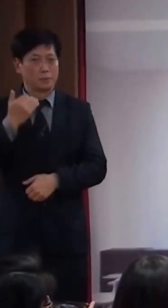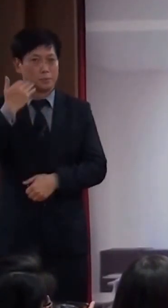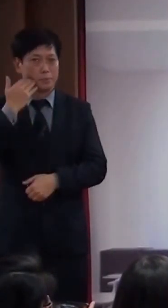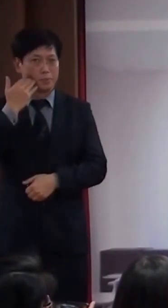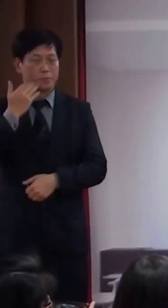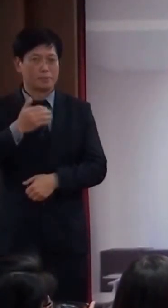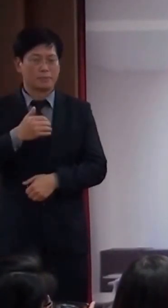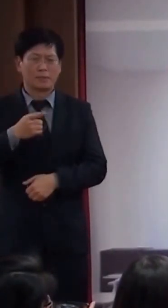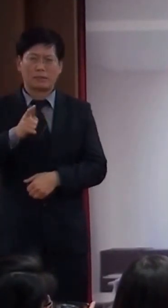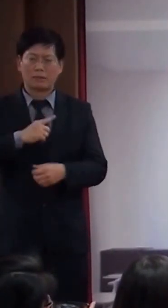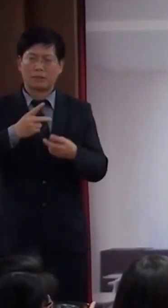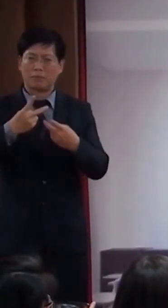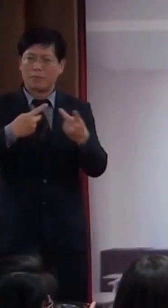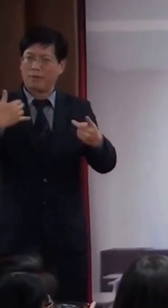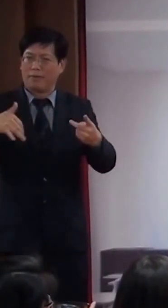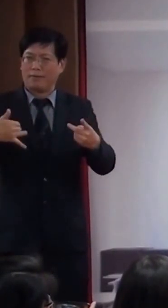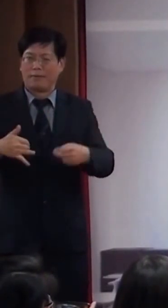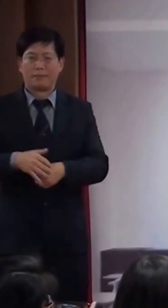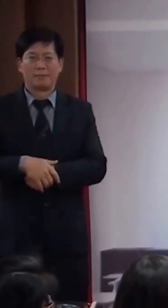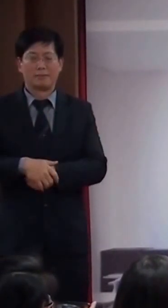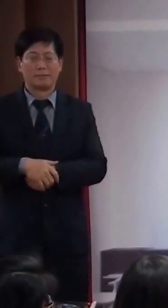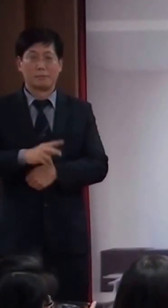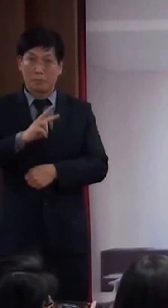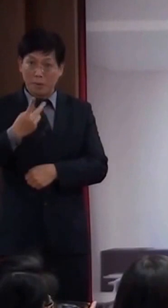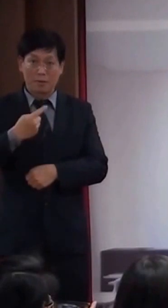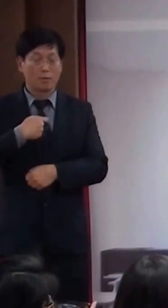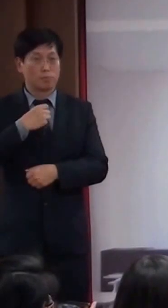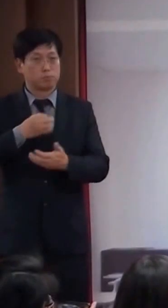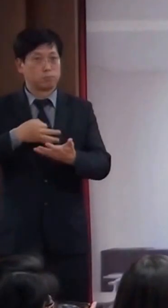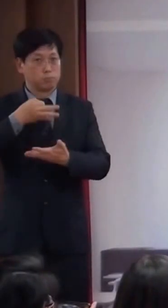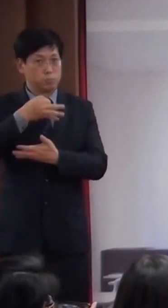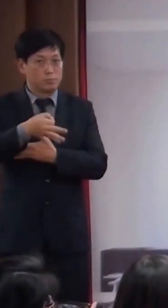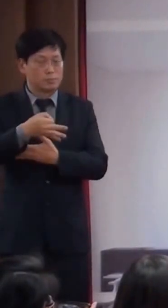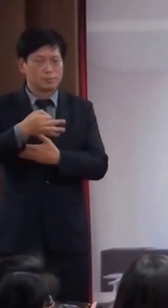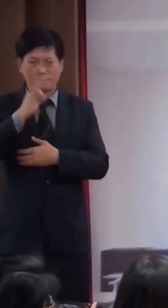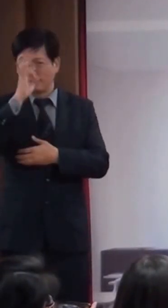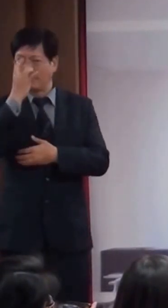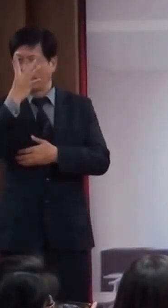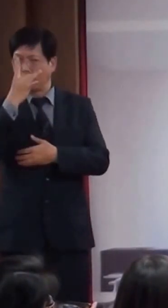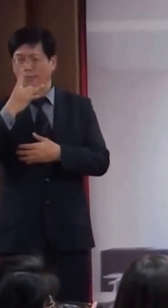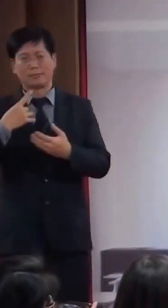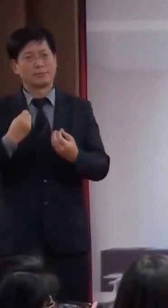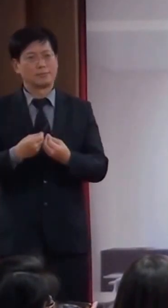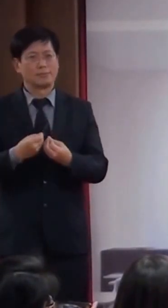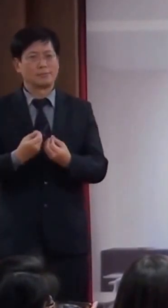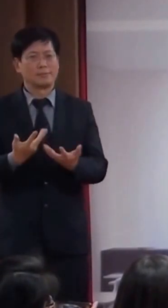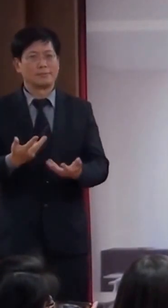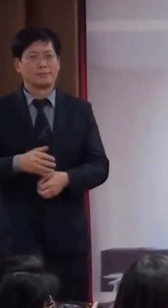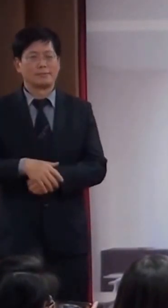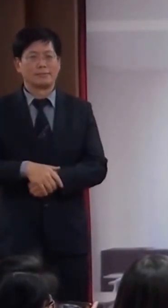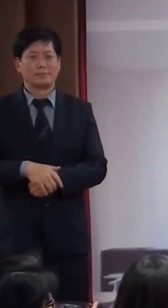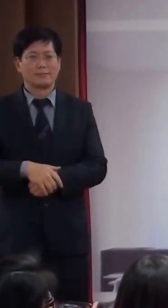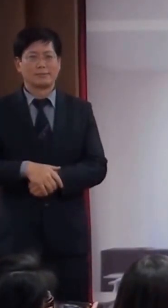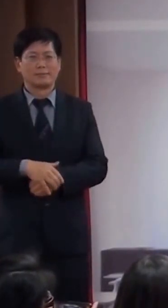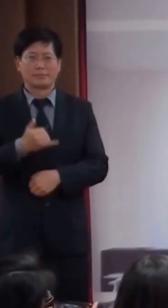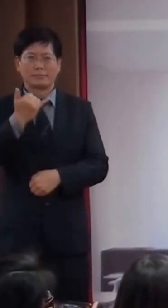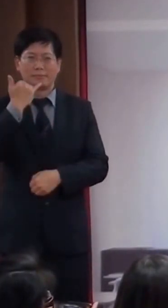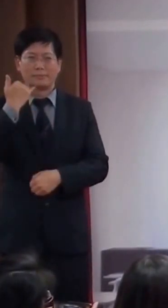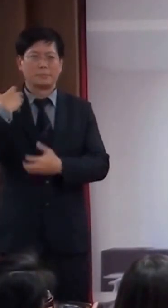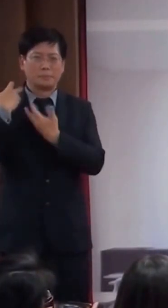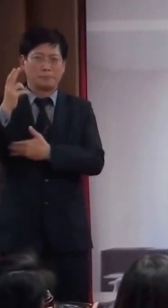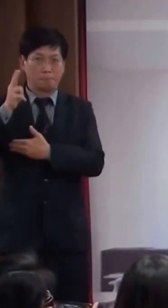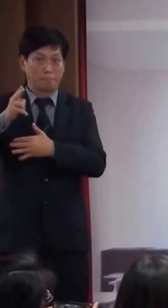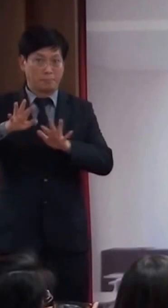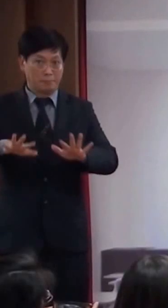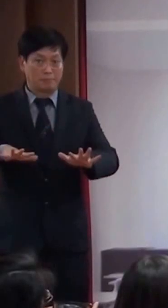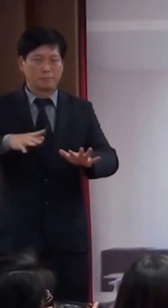果还没有收到税单，或是要去缴纳的时候呢找不到税单的话呢，可以透过我